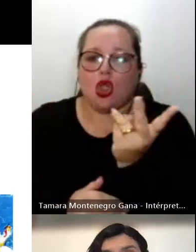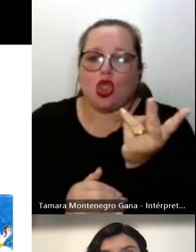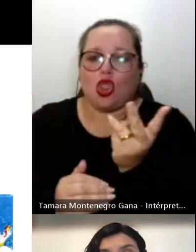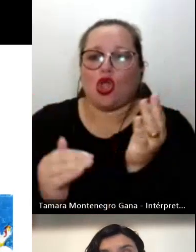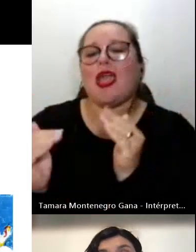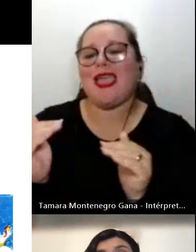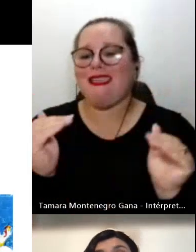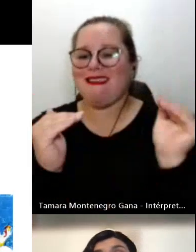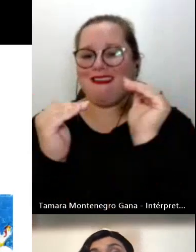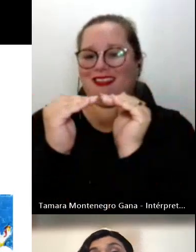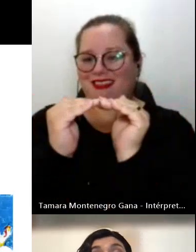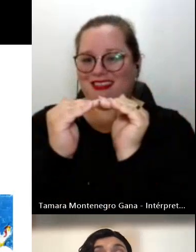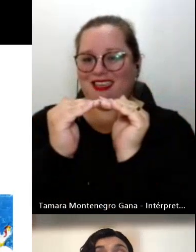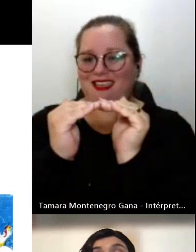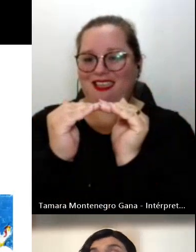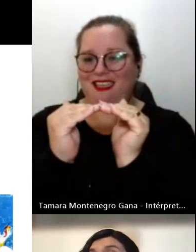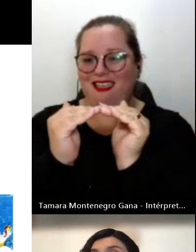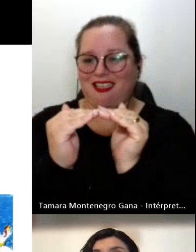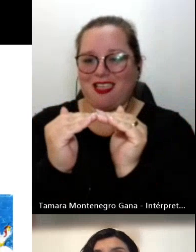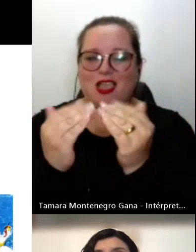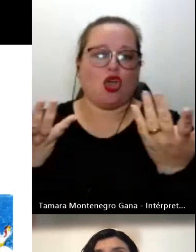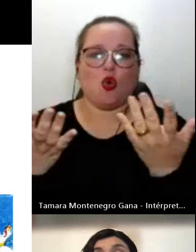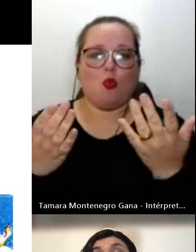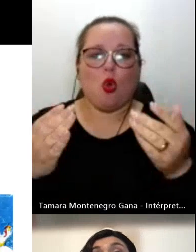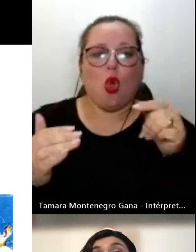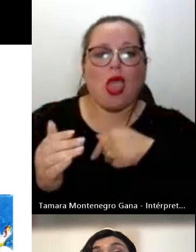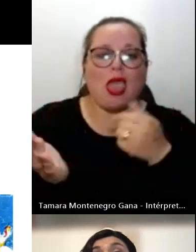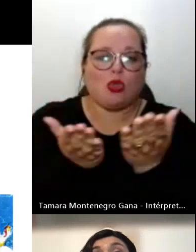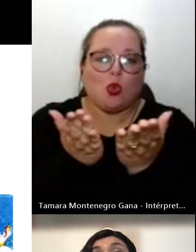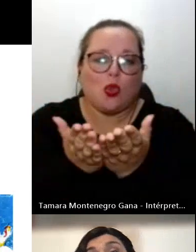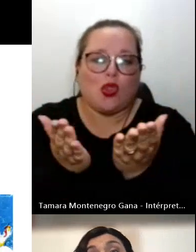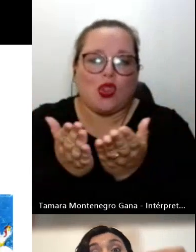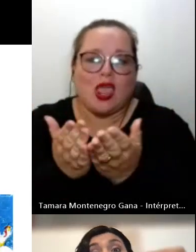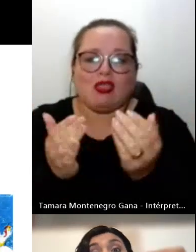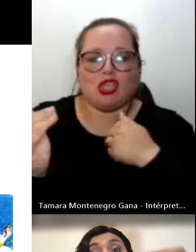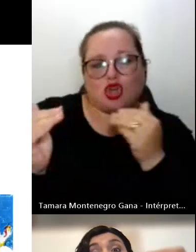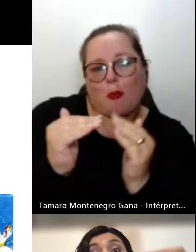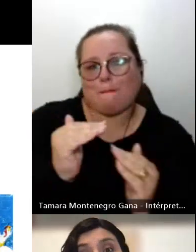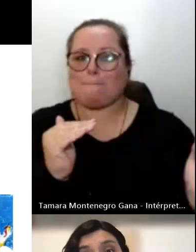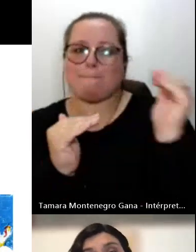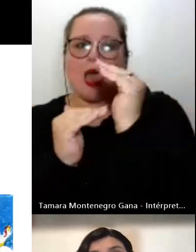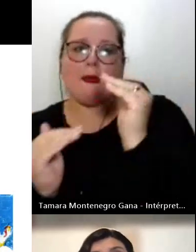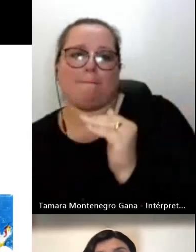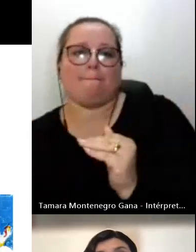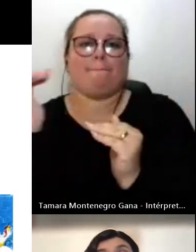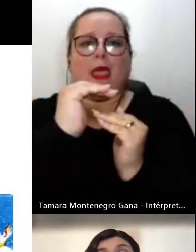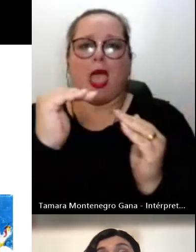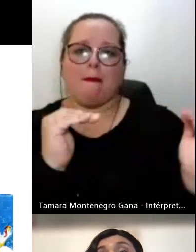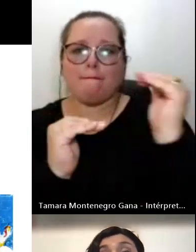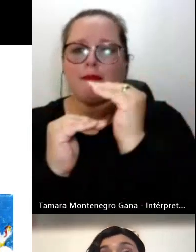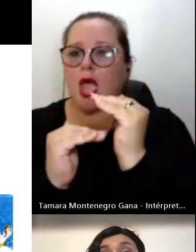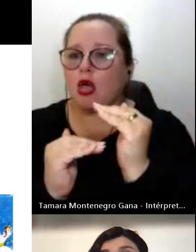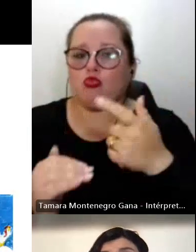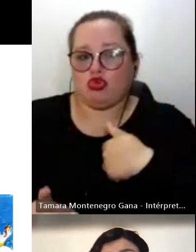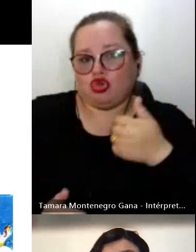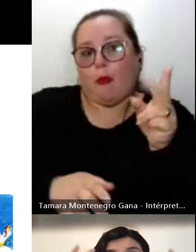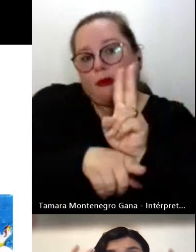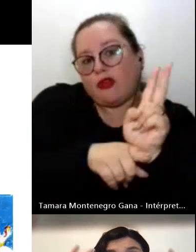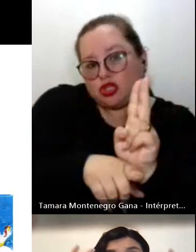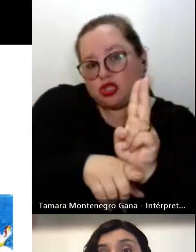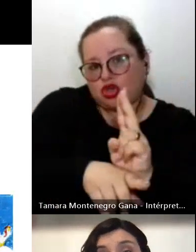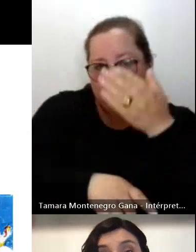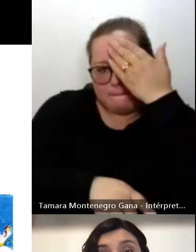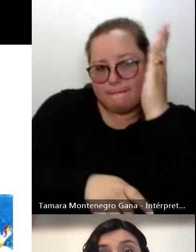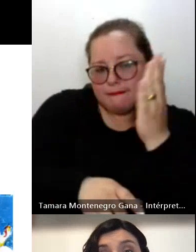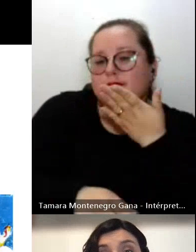con los estudiantes y no de asimetría, ¿sí? No por sobre, no yo soy mejor que tú porque soy profesor o yo